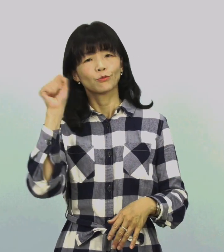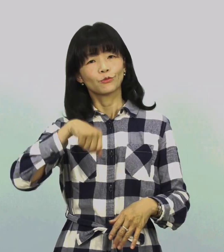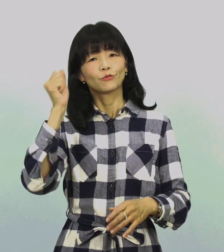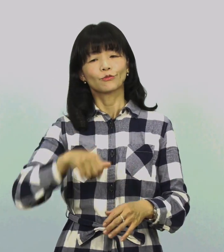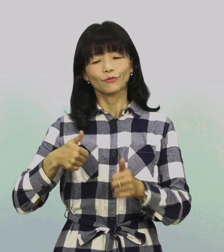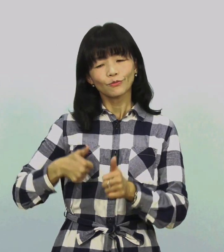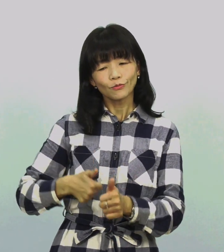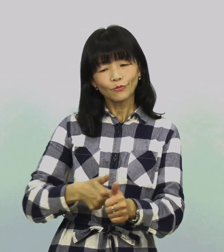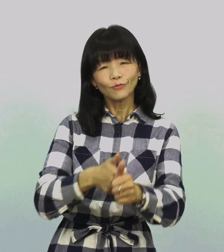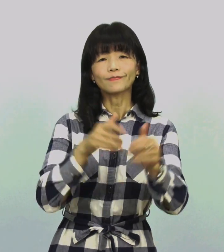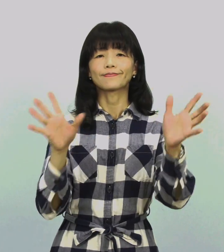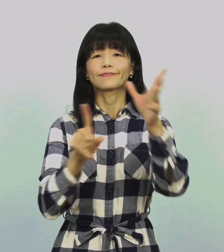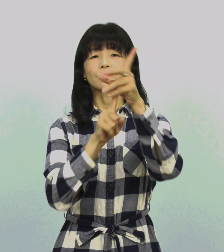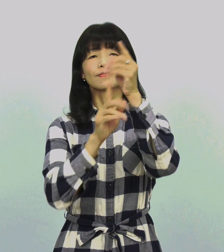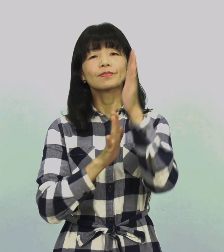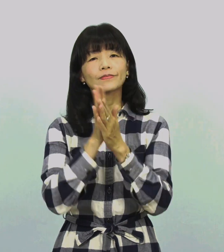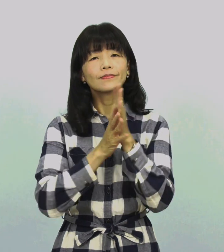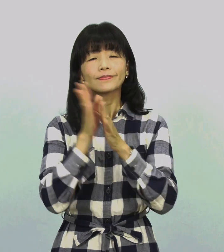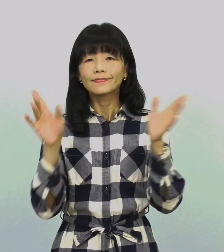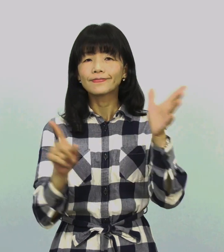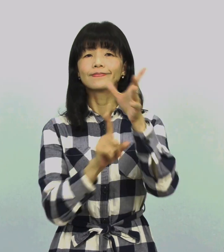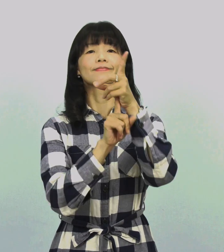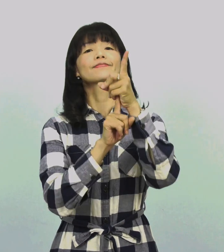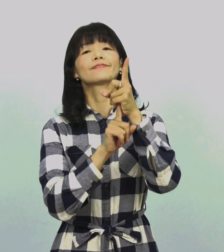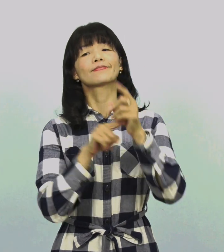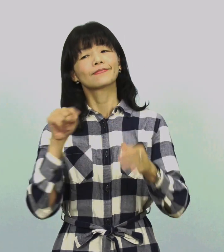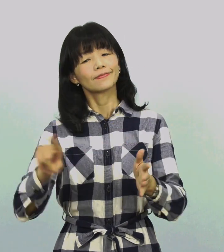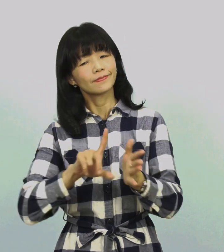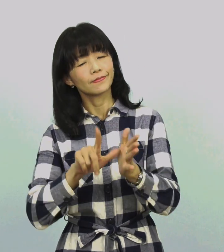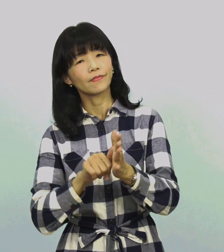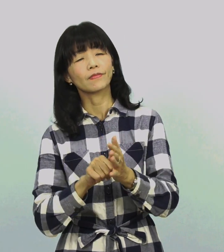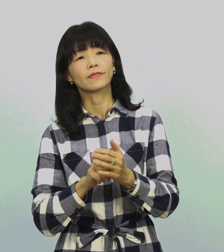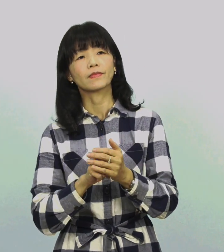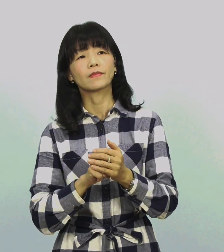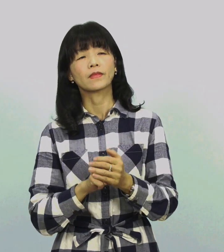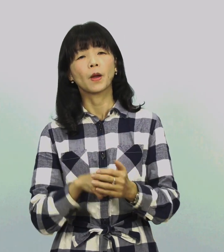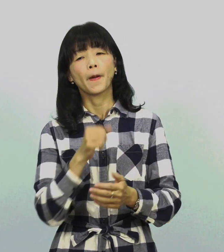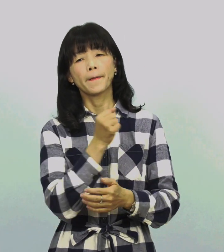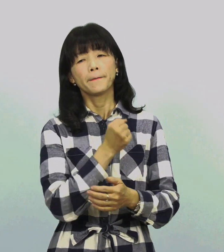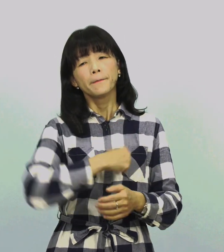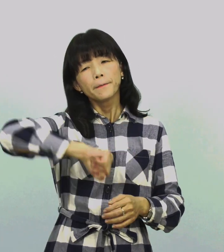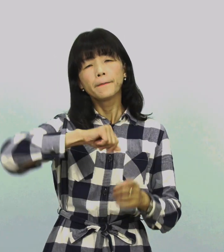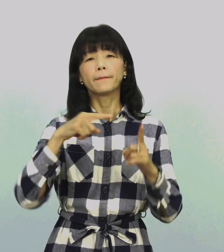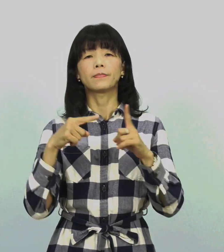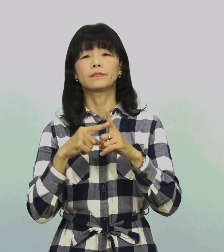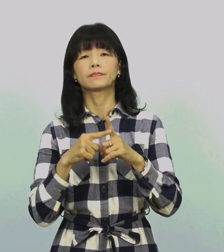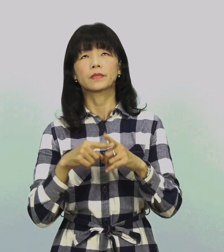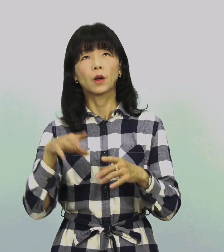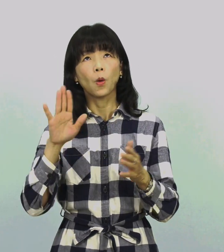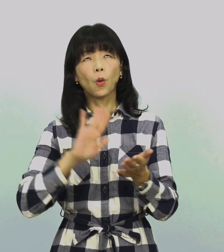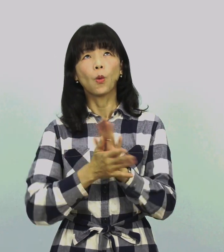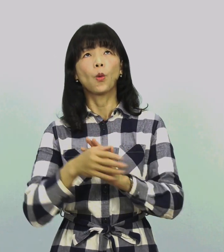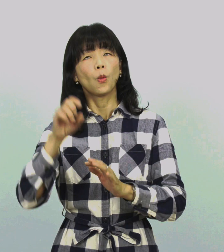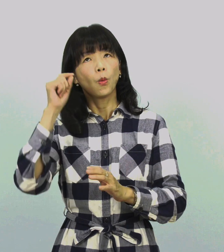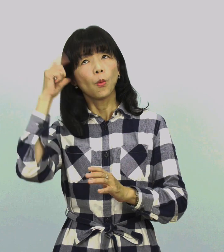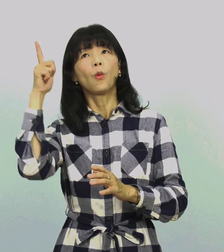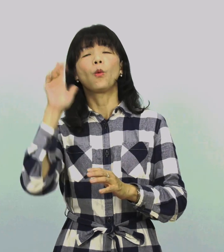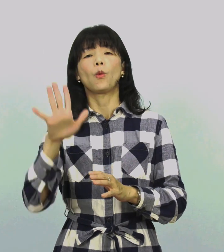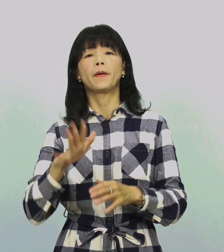到上帝的面前寻求他。那时悖逆的也会得到悟性，抱